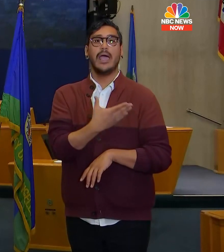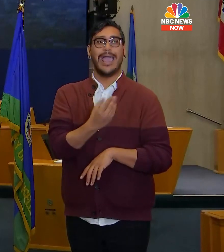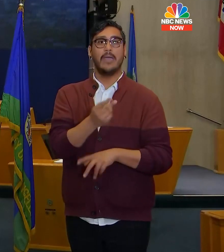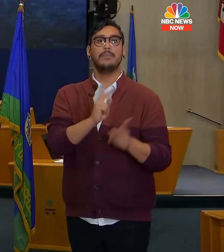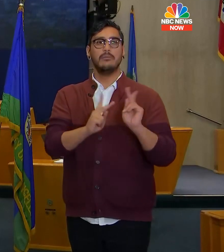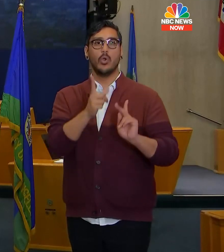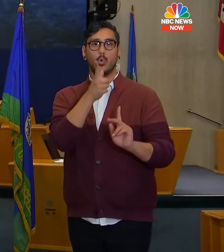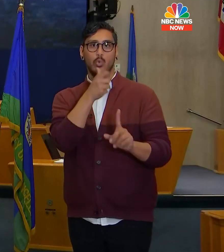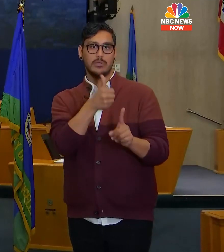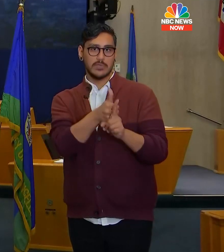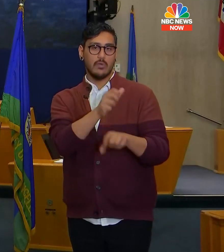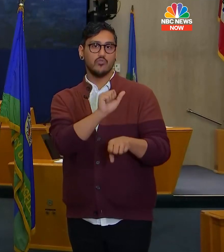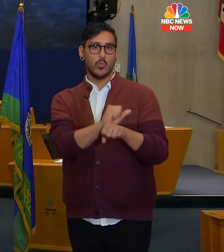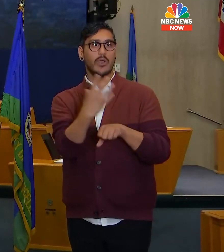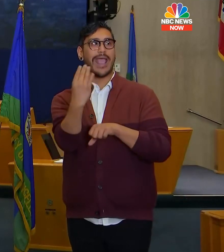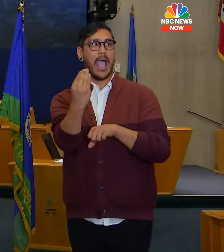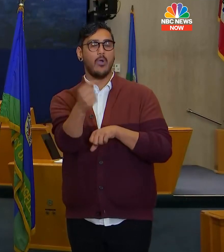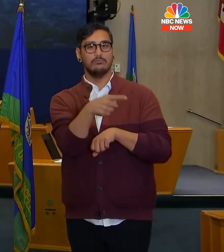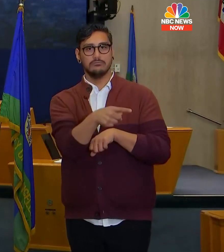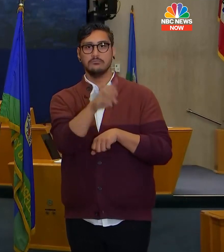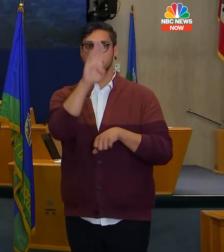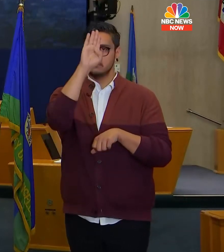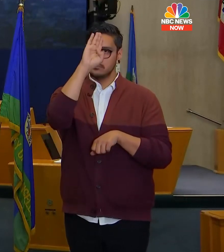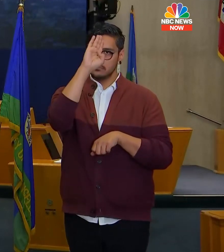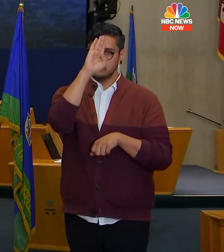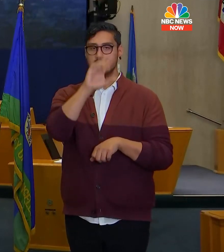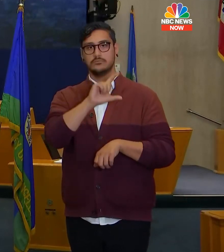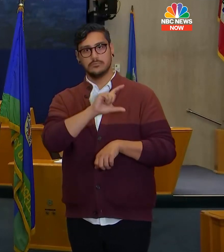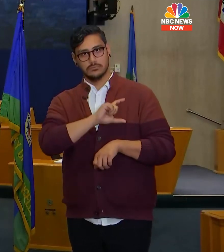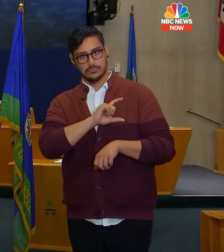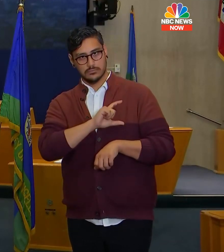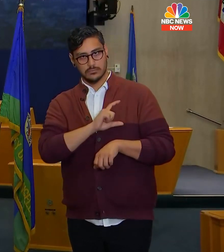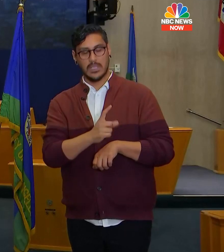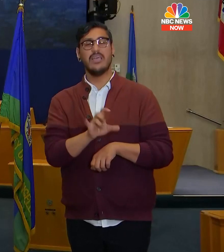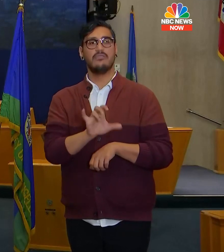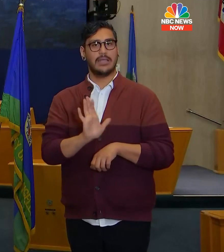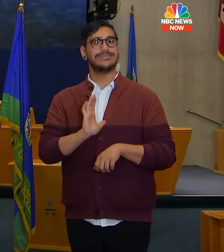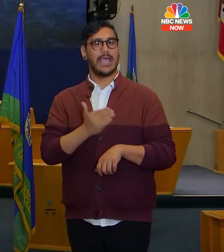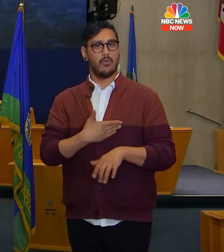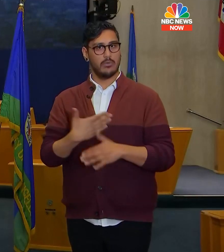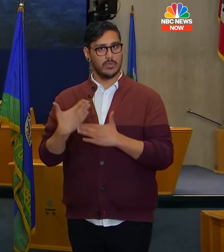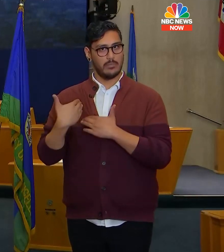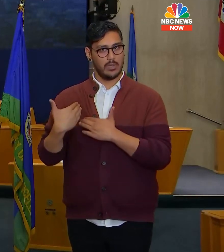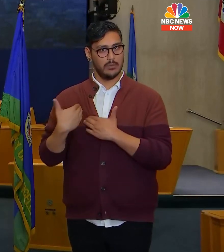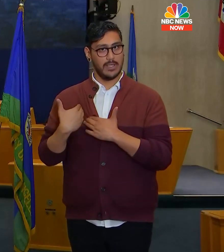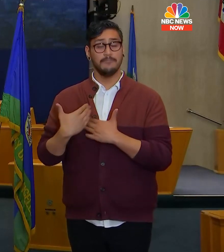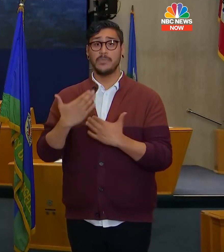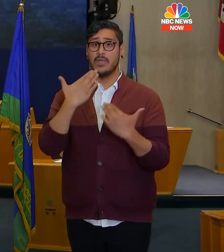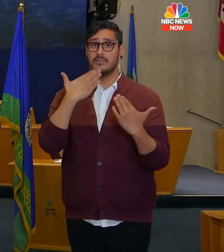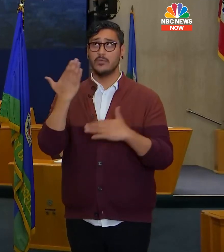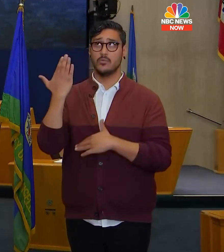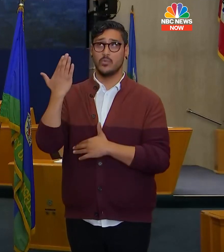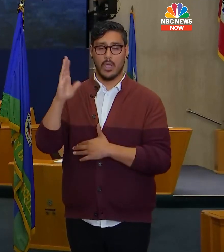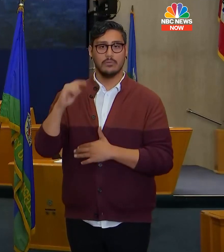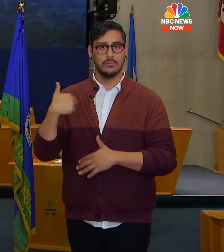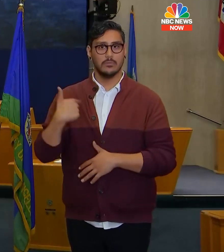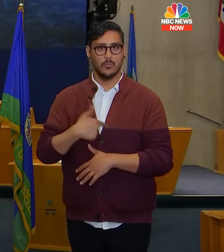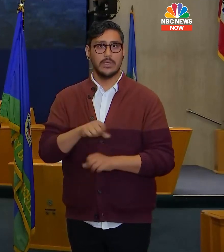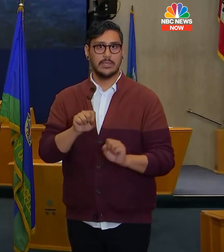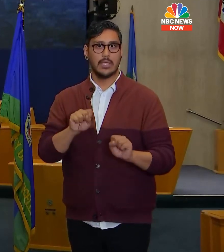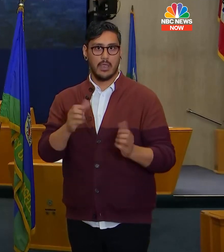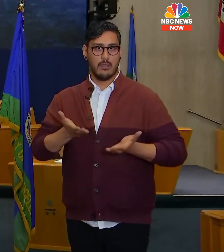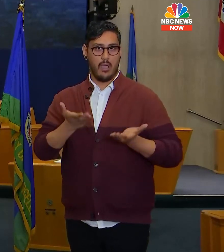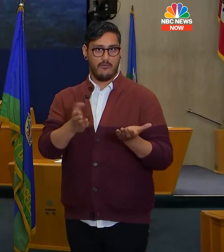trabajando en la calle, los bomberos y los policías. Eso es nuestra obligación y podemos, gracias a Dios, ofrecer ese nivel